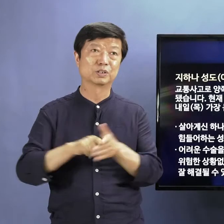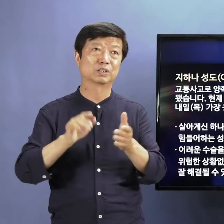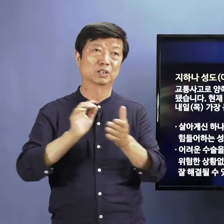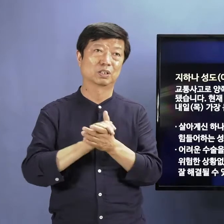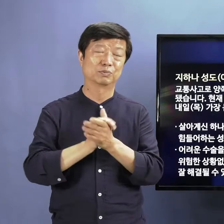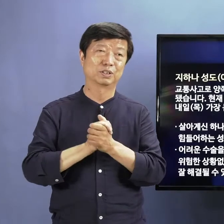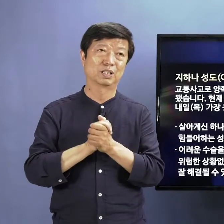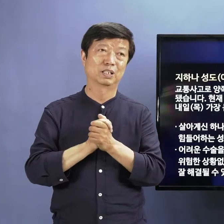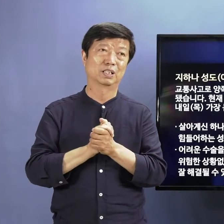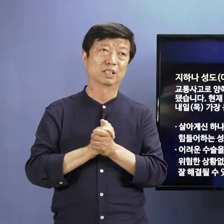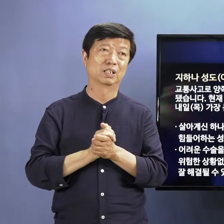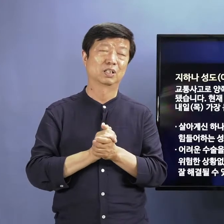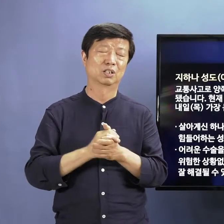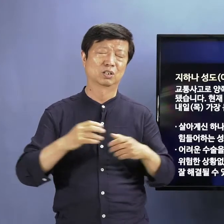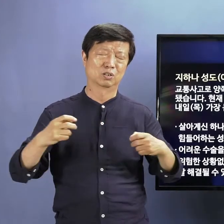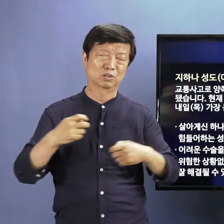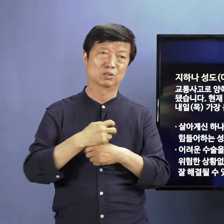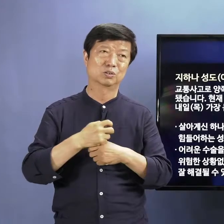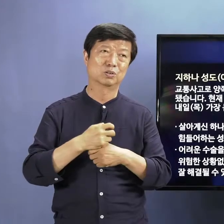기도합니다.